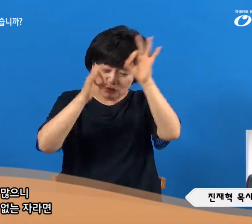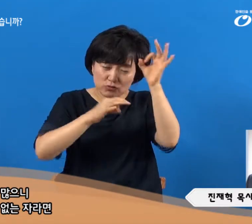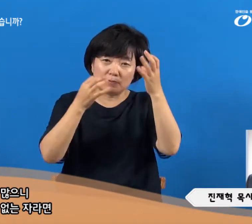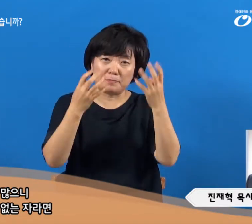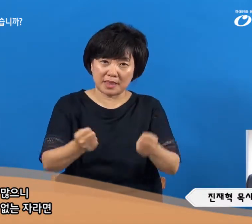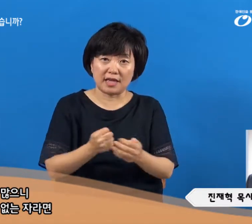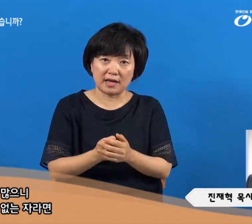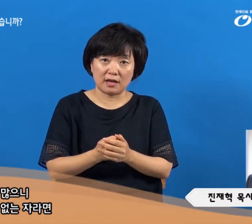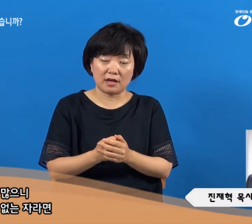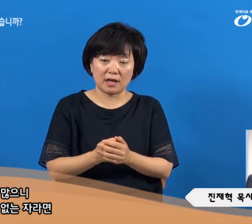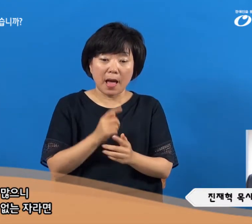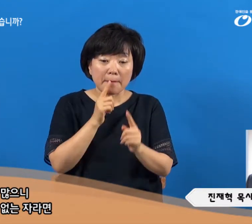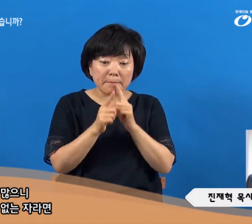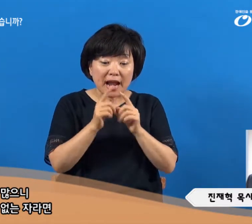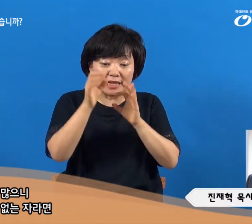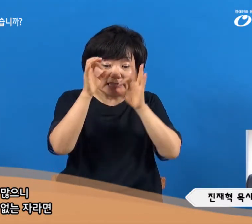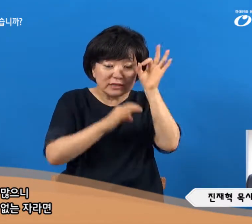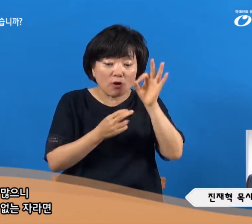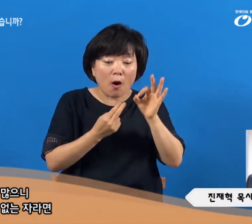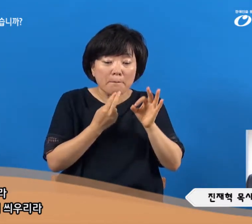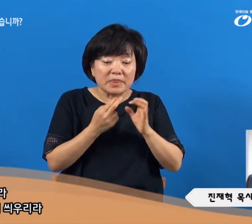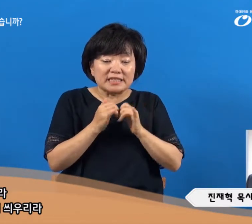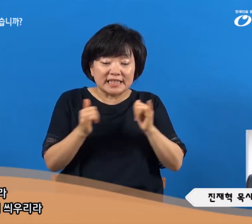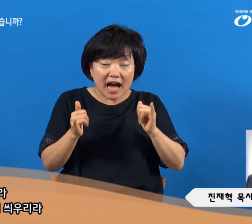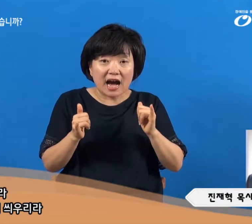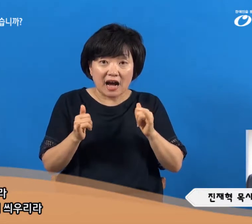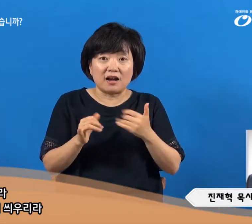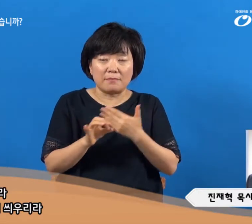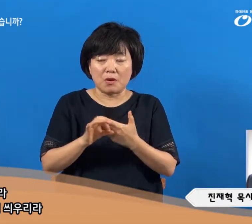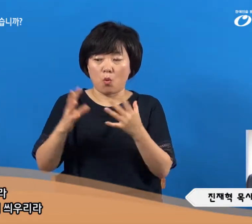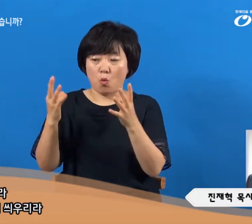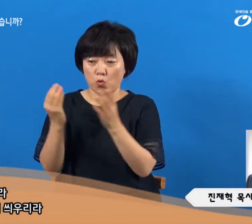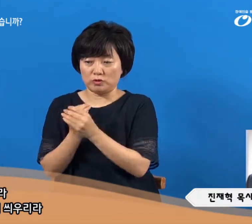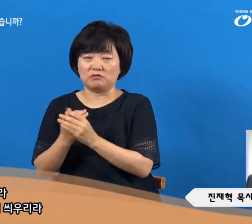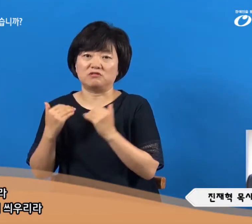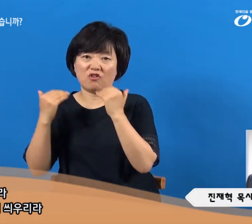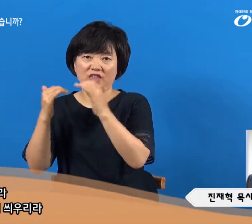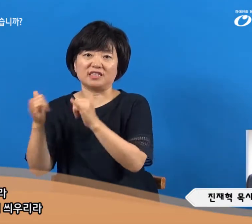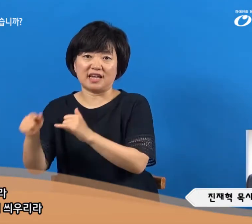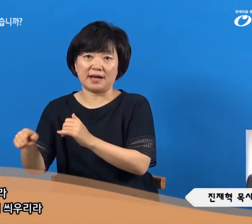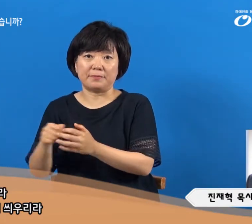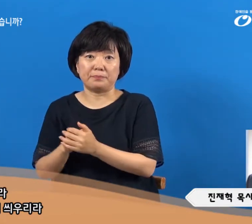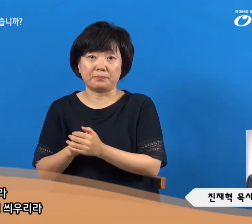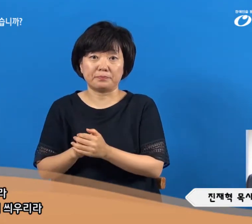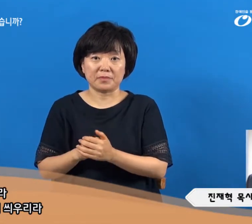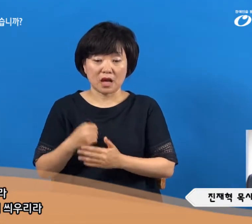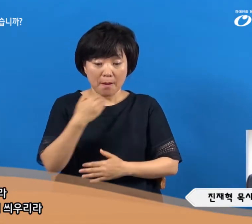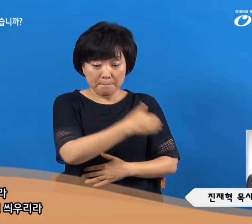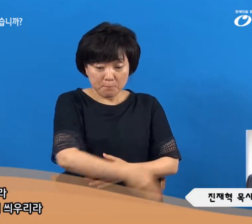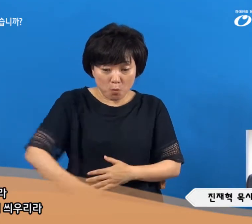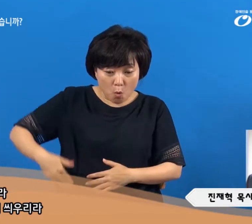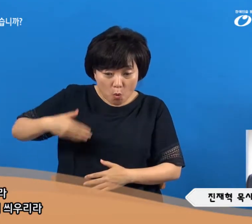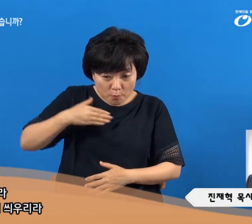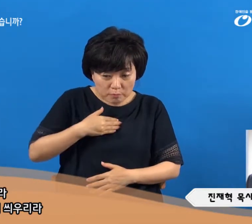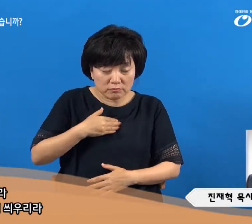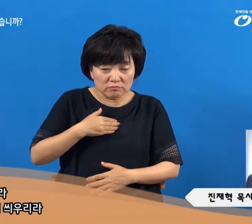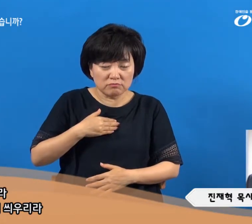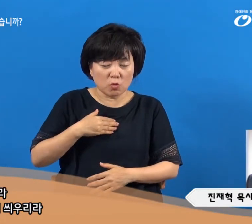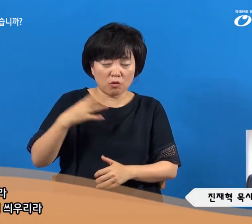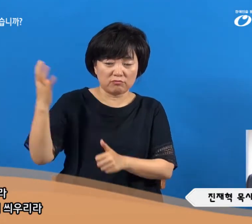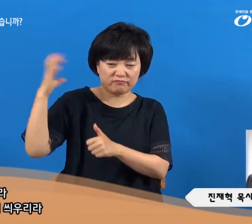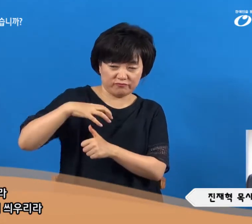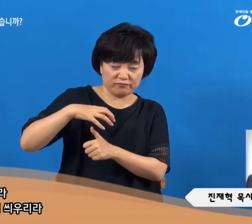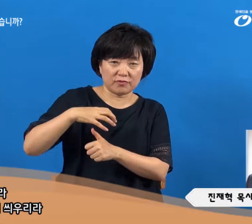많으니 만일 말에 실수가 없는 자라면 곧 온전한 사람이라 능히 온몸도 굴레